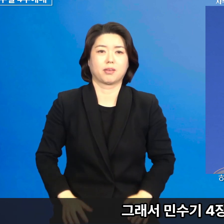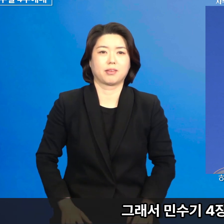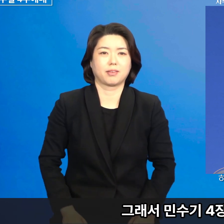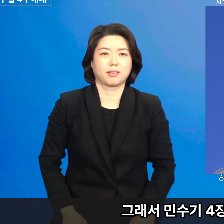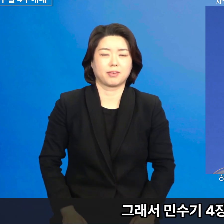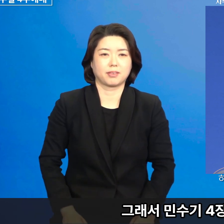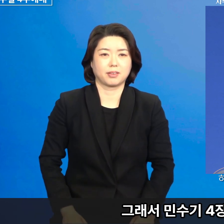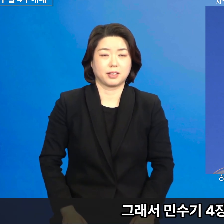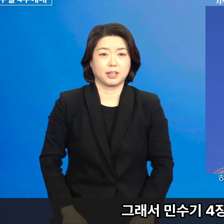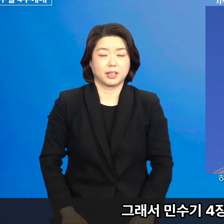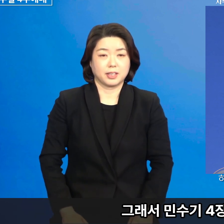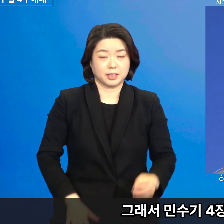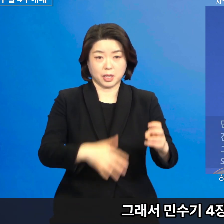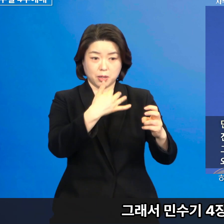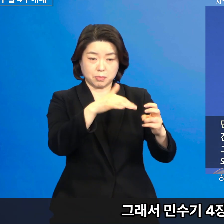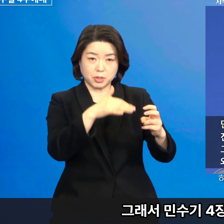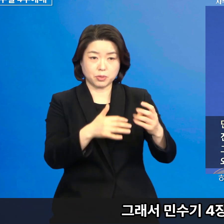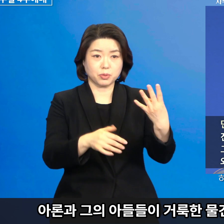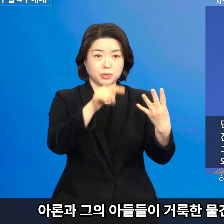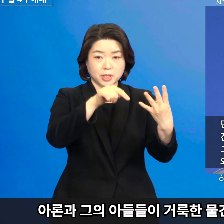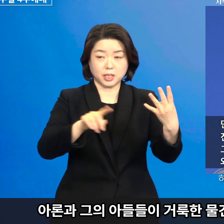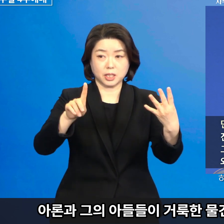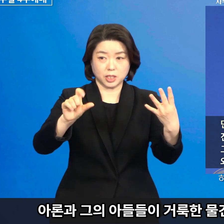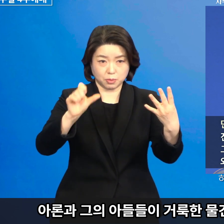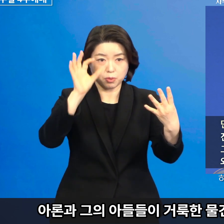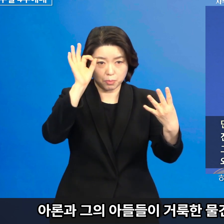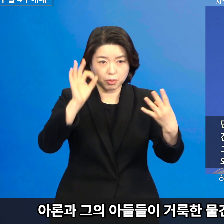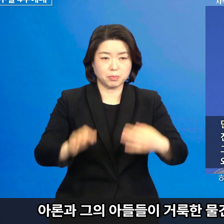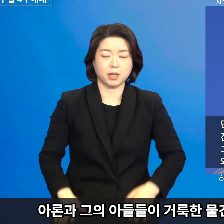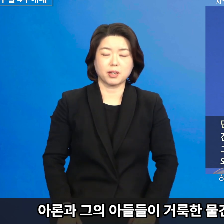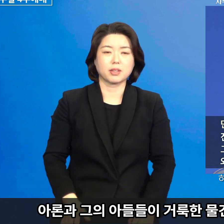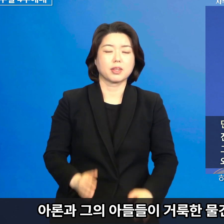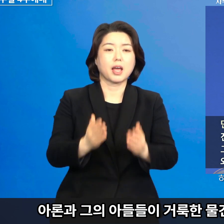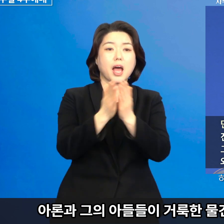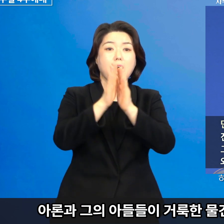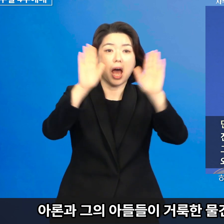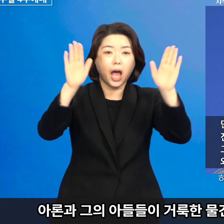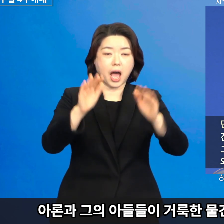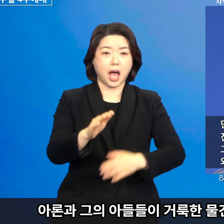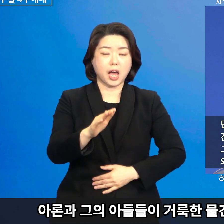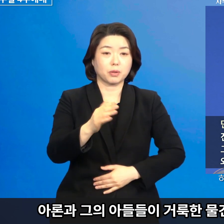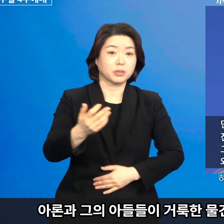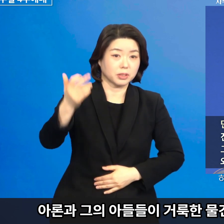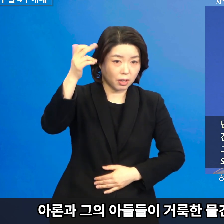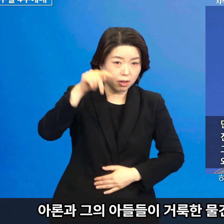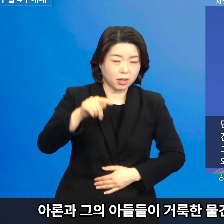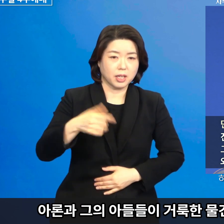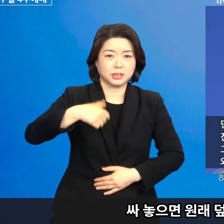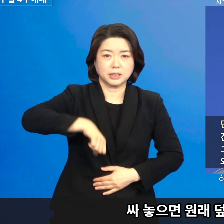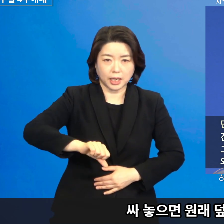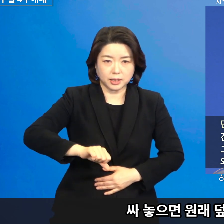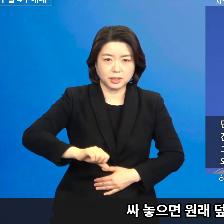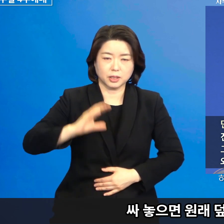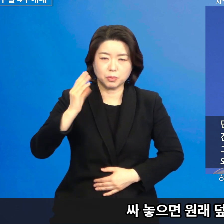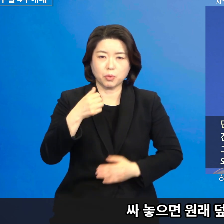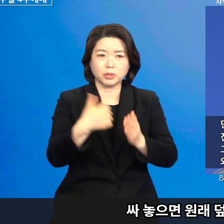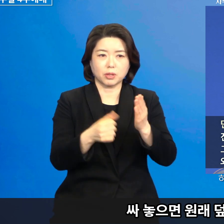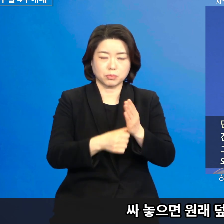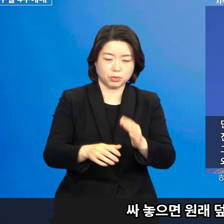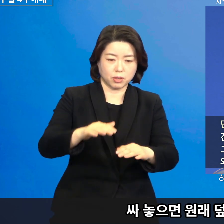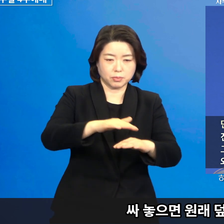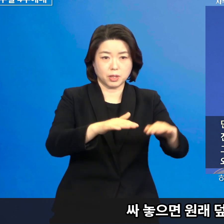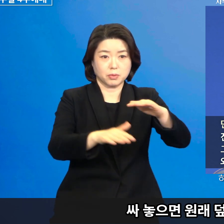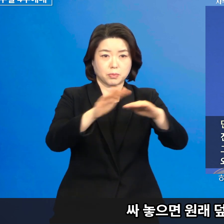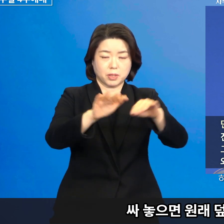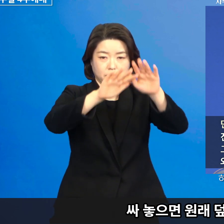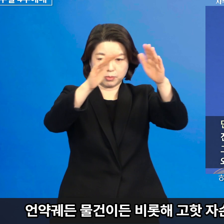그래서 민수기 4장 15절 보십시오. 아론과 그의 아들들이 거룩한 물건들과 물건에 딸린 모든 기구를 쌓아놓으면 원래